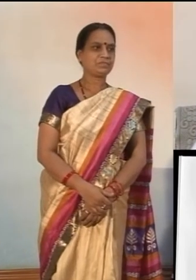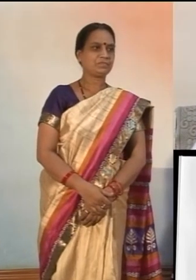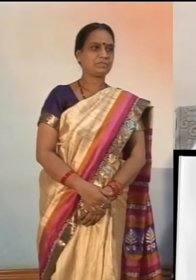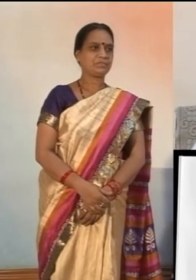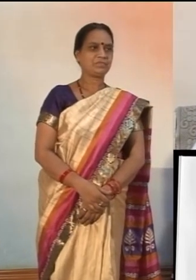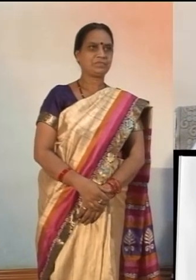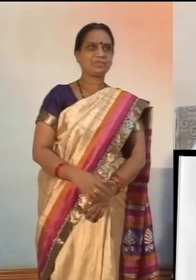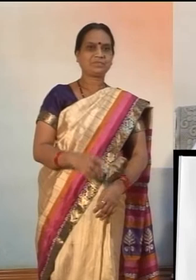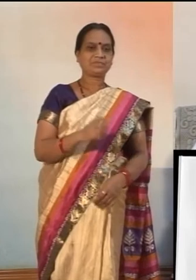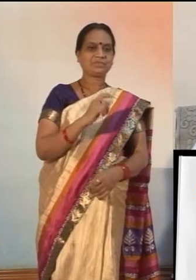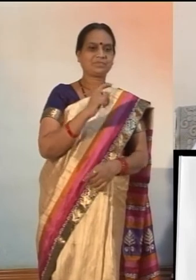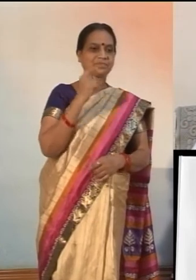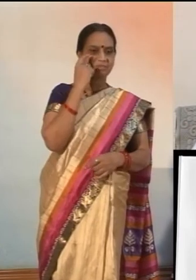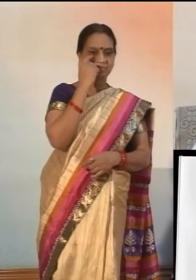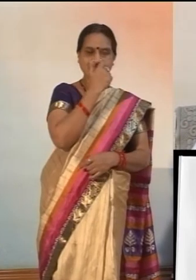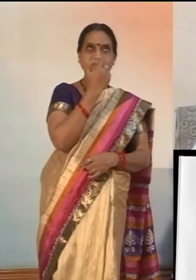क्योंकि वो देख नहीं सकते थे,